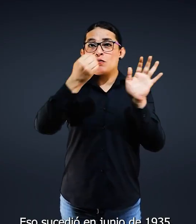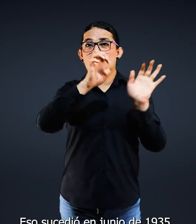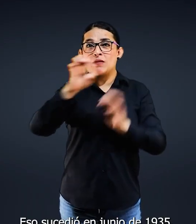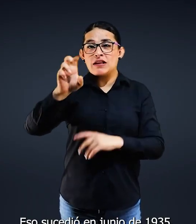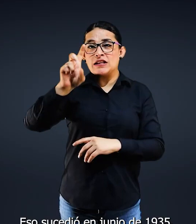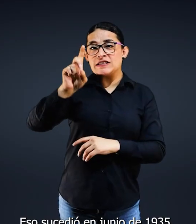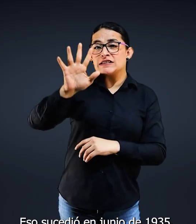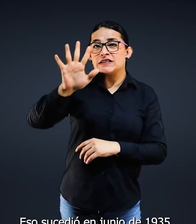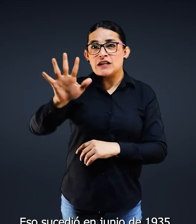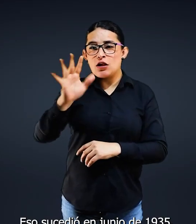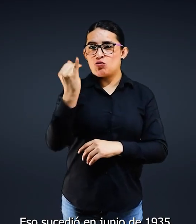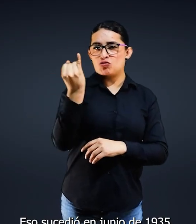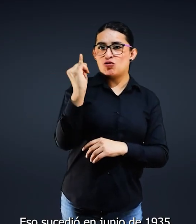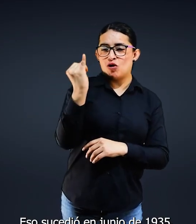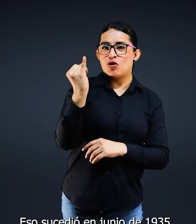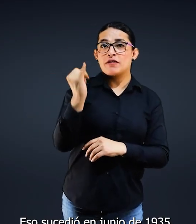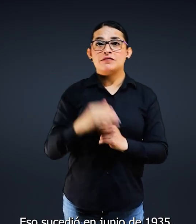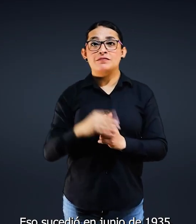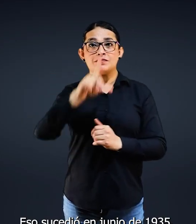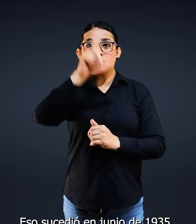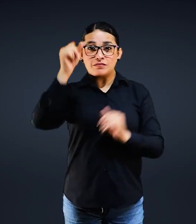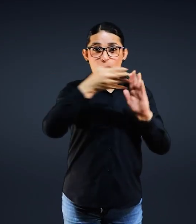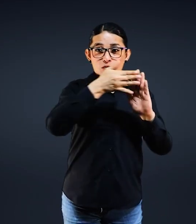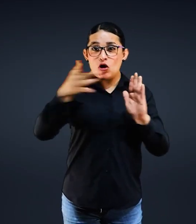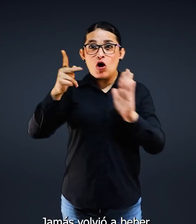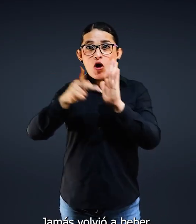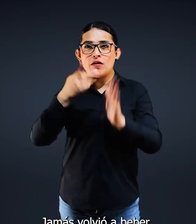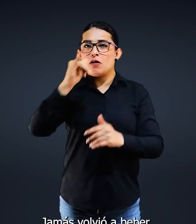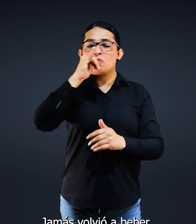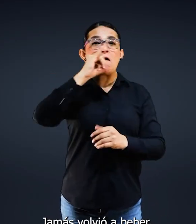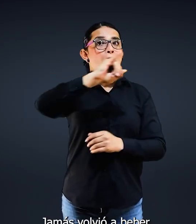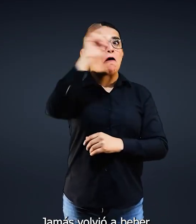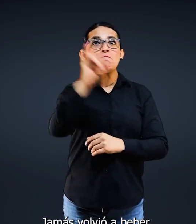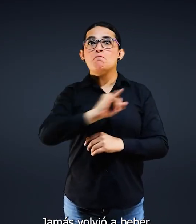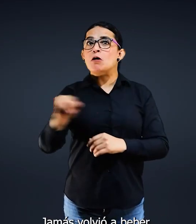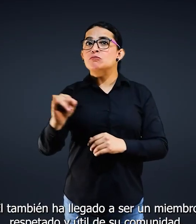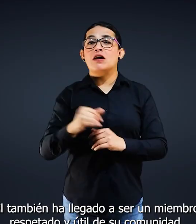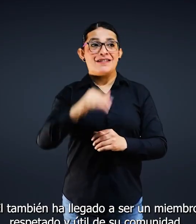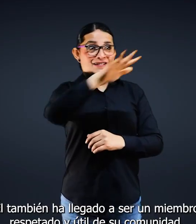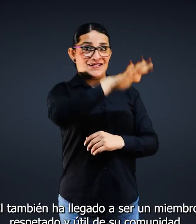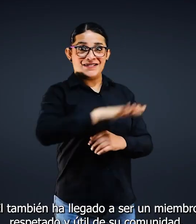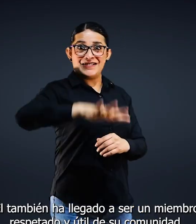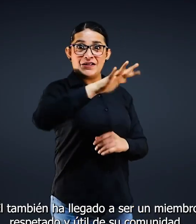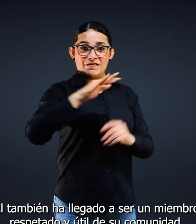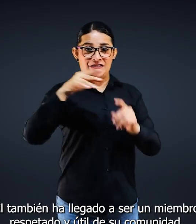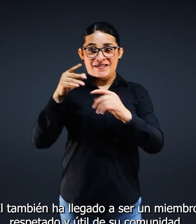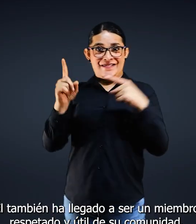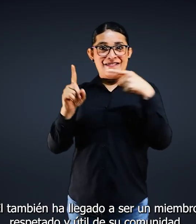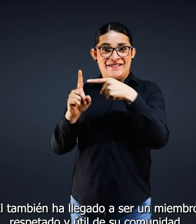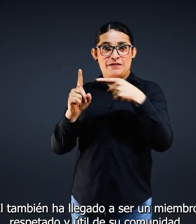Eso sucedió en junio de 1935. Jamás volvió a beber. Él también ha llegado a ser un miembro respetado